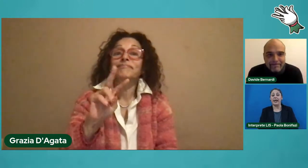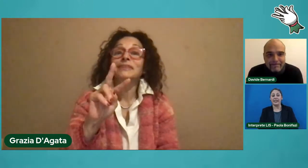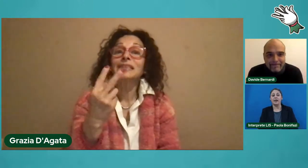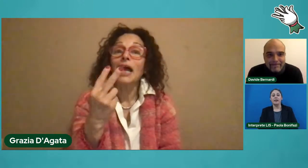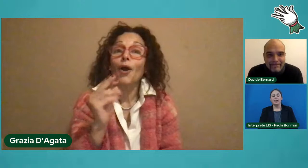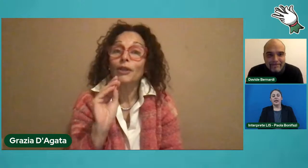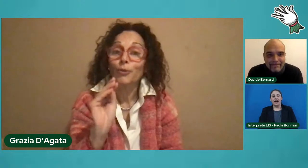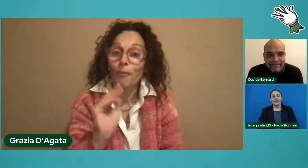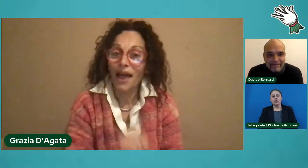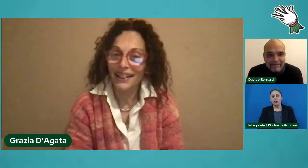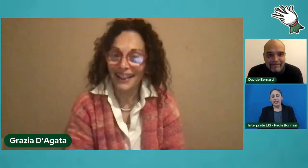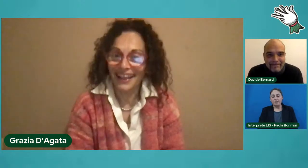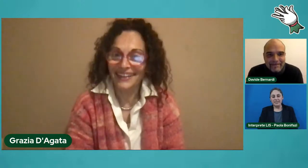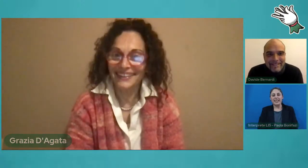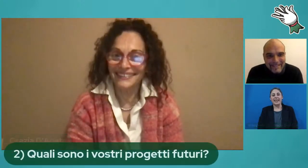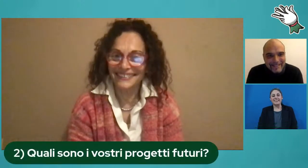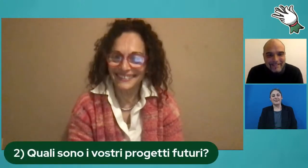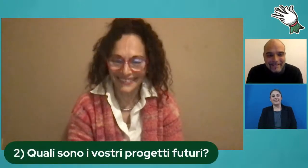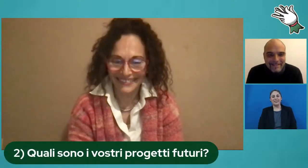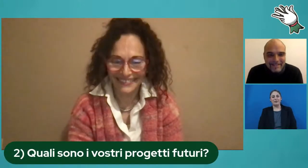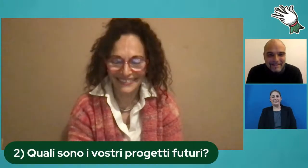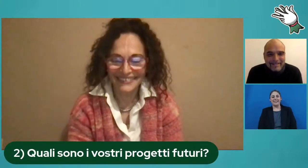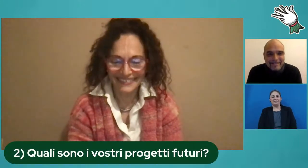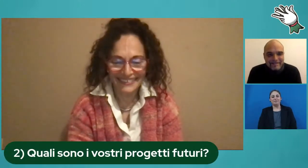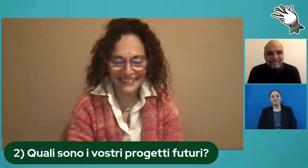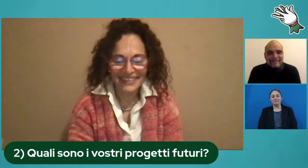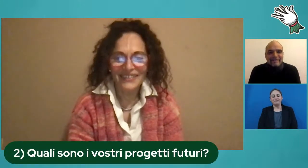Italia. Adesso vorrei passare alla seconda domanda.